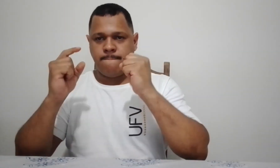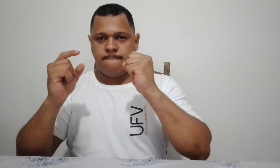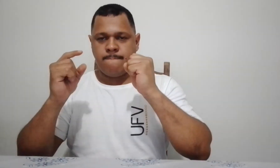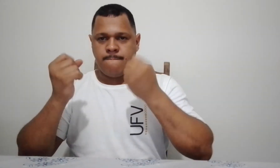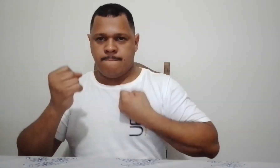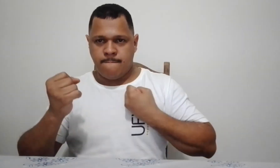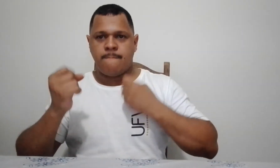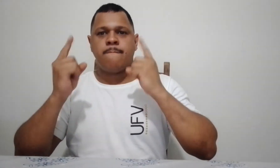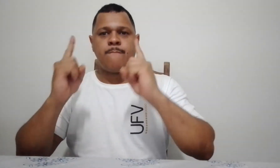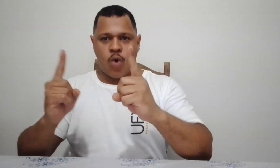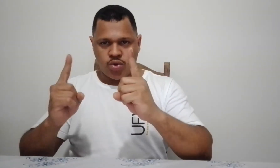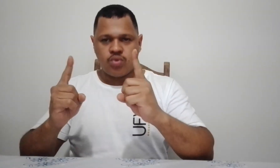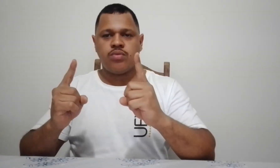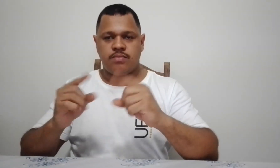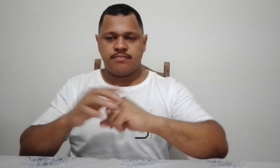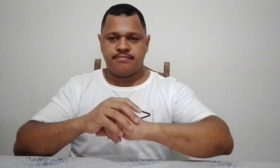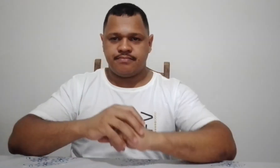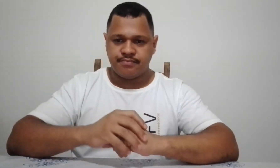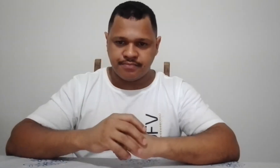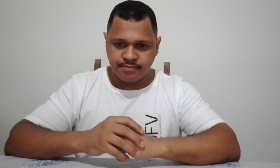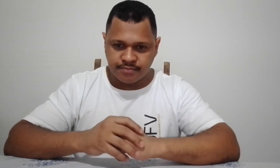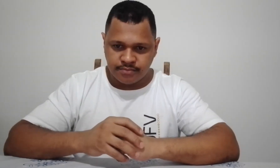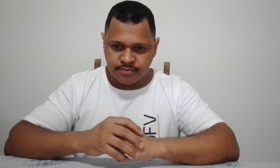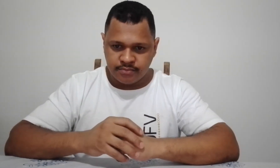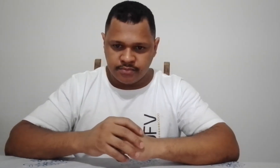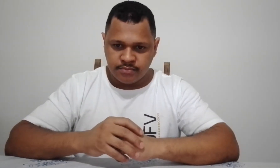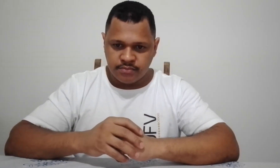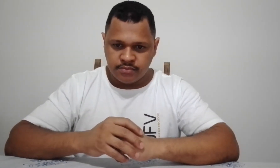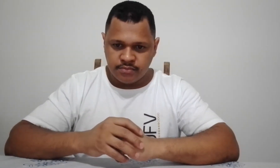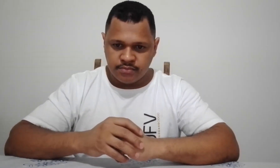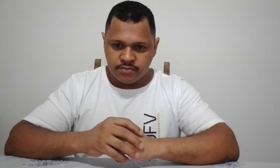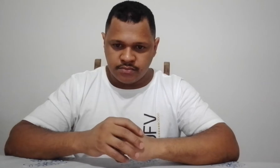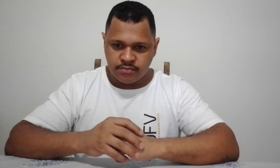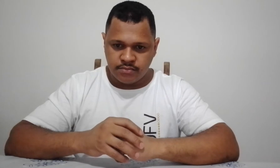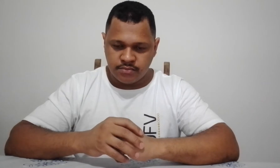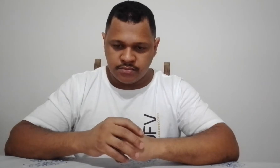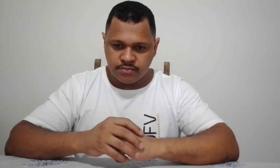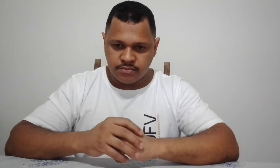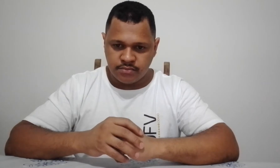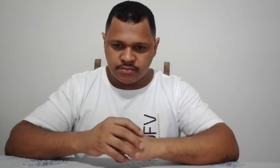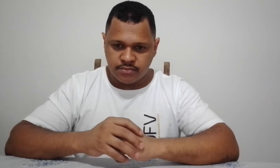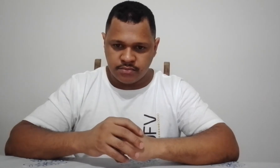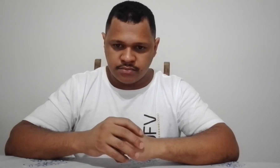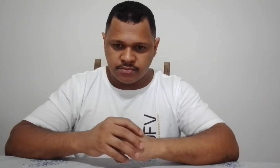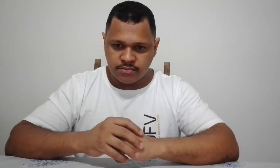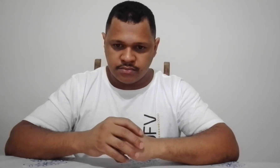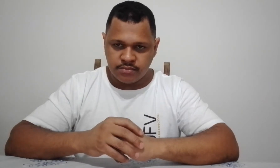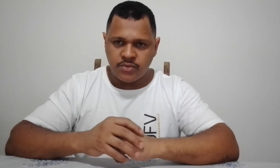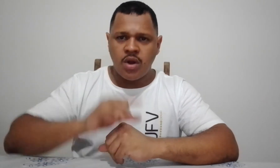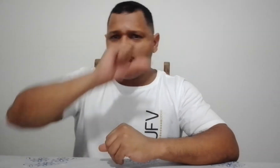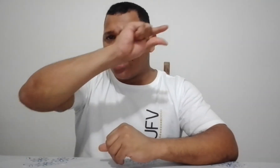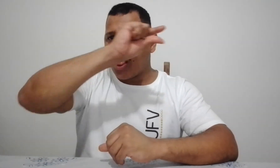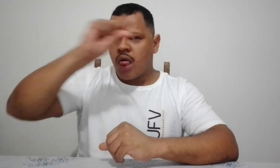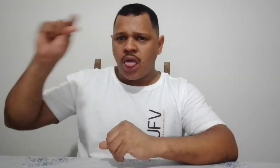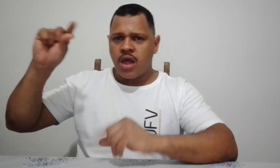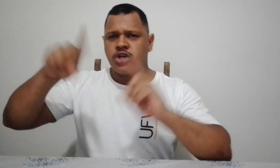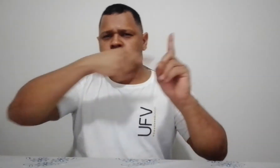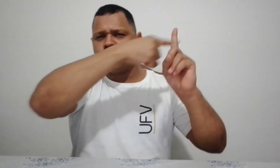trigonometria, é a soma do quadrado, a raiz da soma dos quadrados dos termos. Então, nós temos aqui um